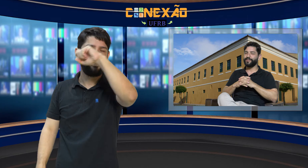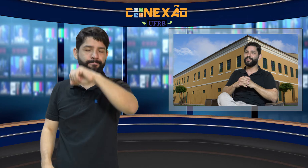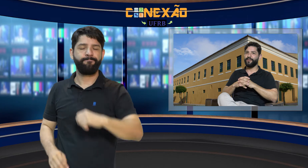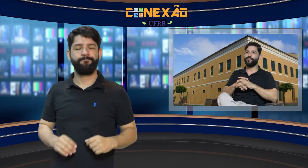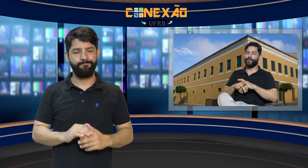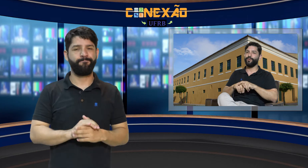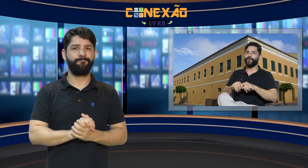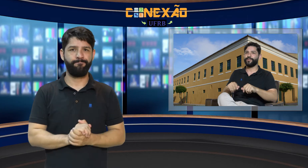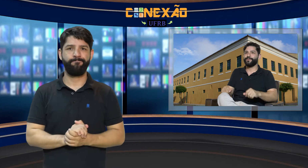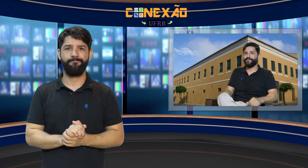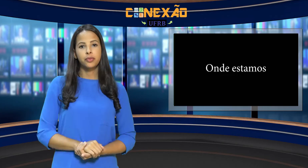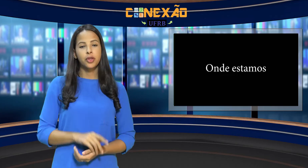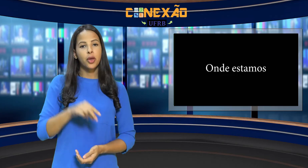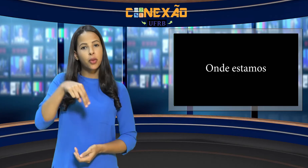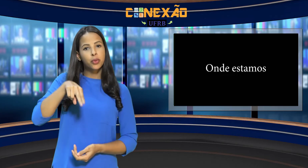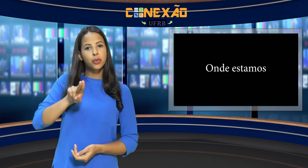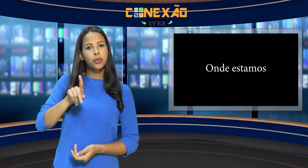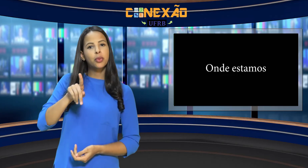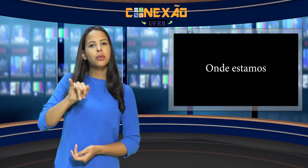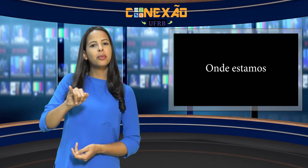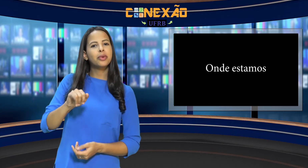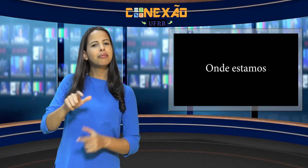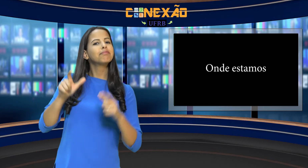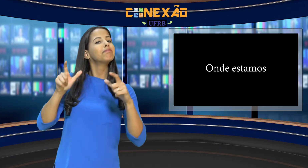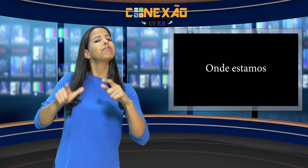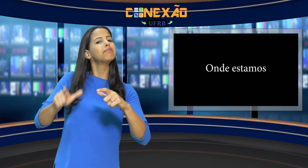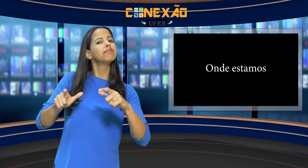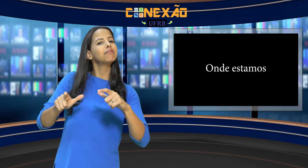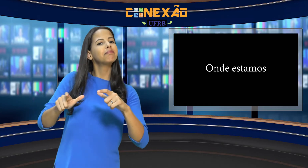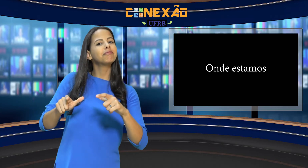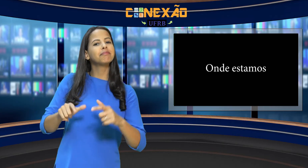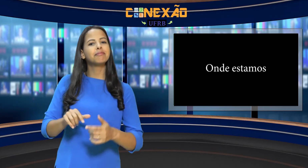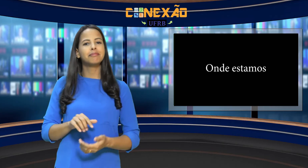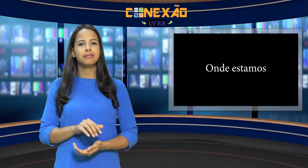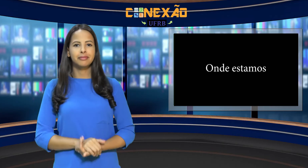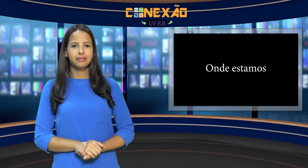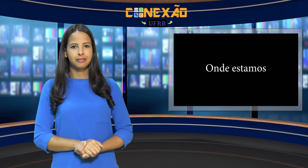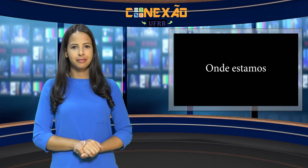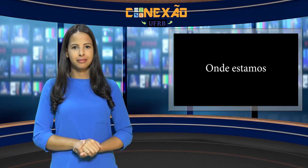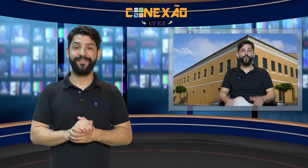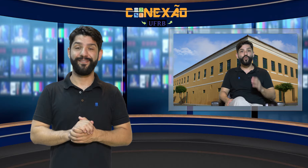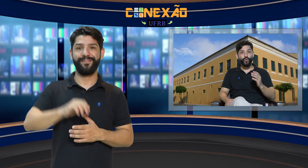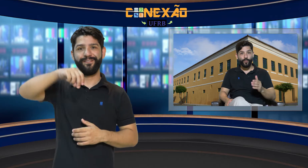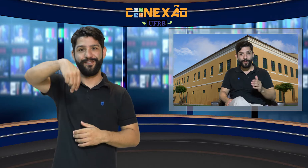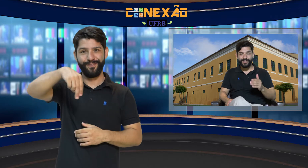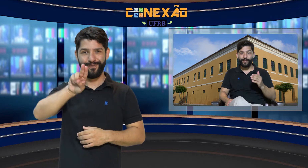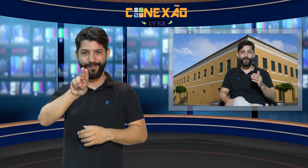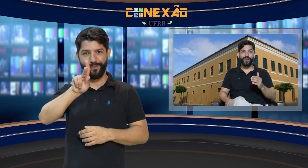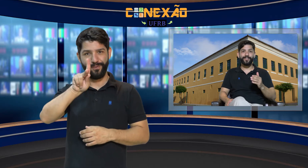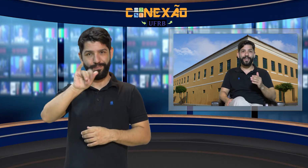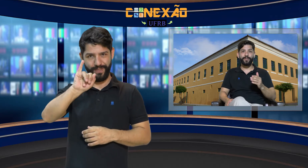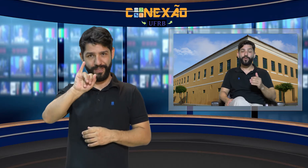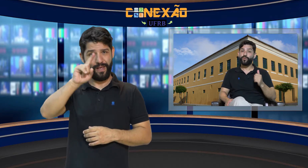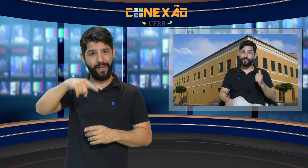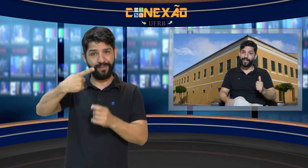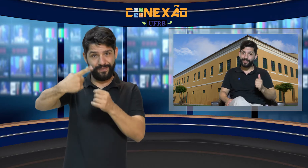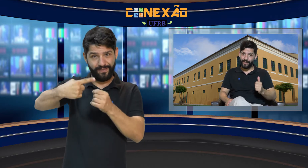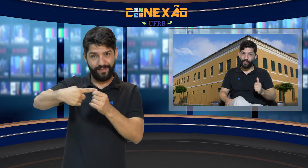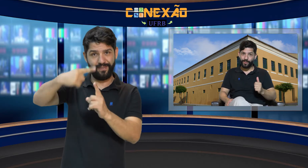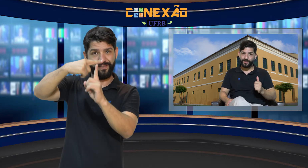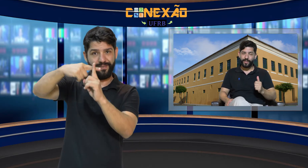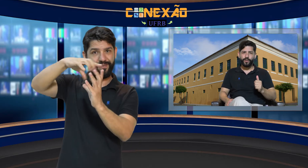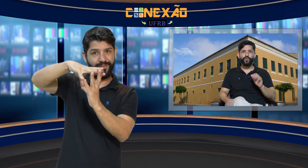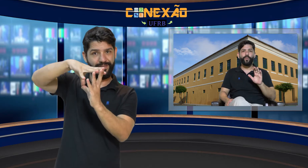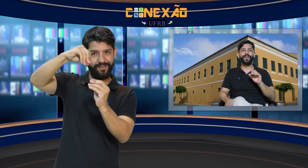um grande desafio para nós. Onde estamos? O NUP está localizado em Cruz